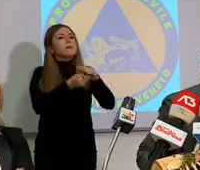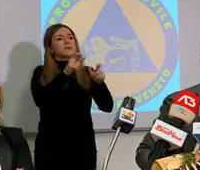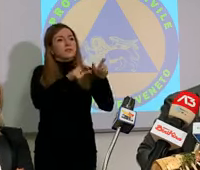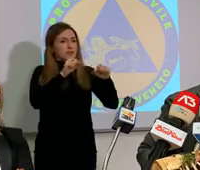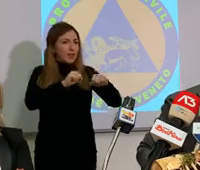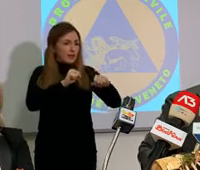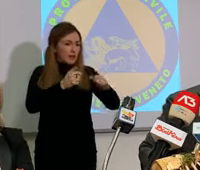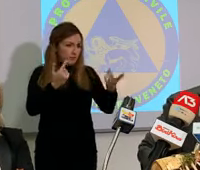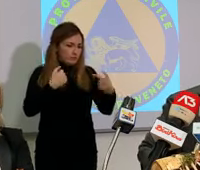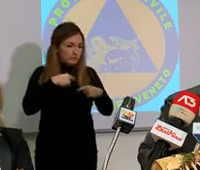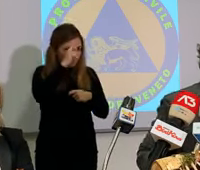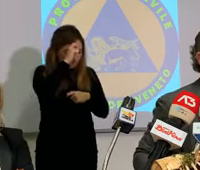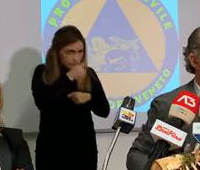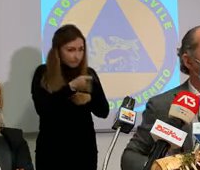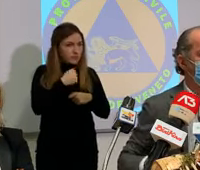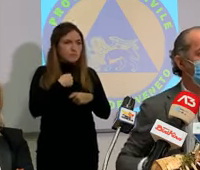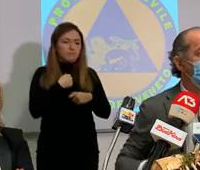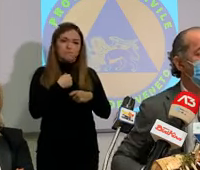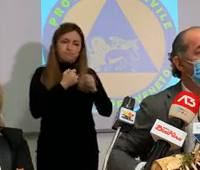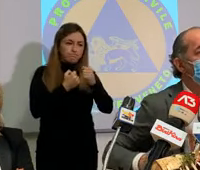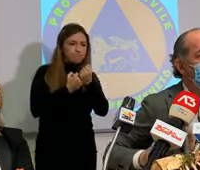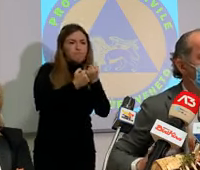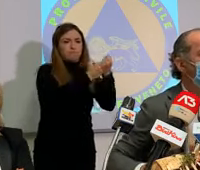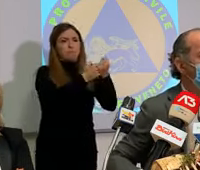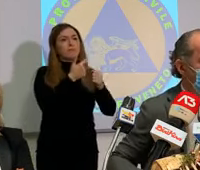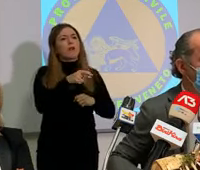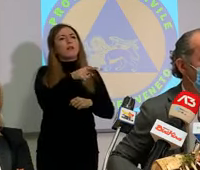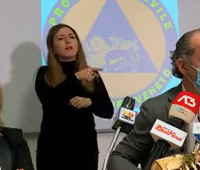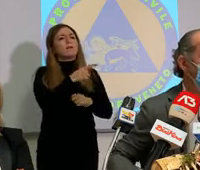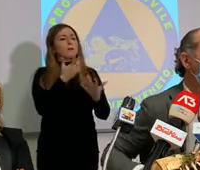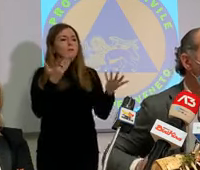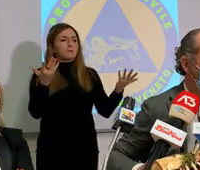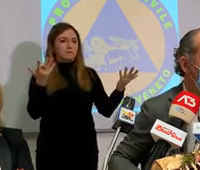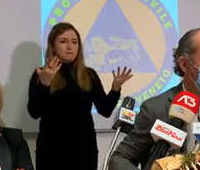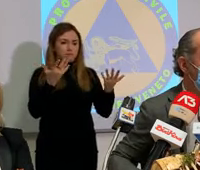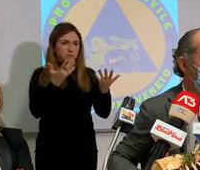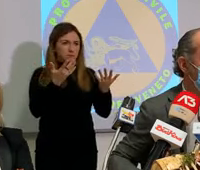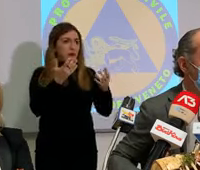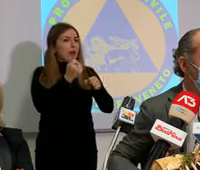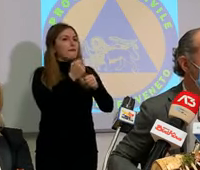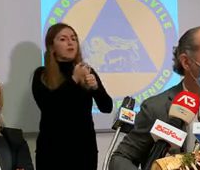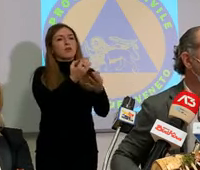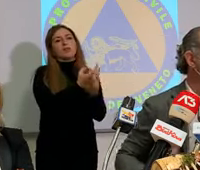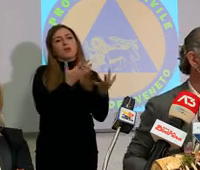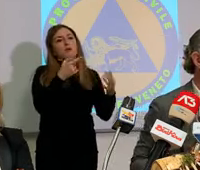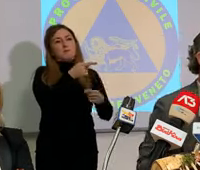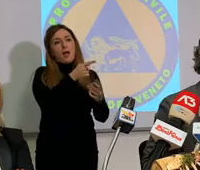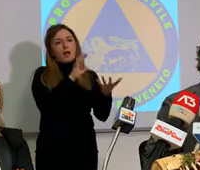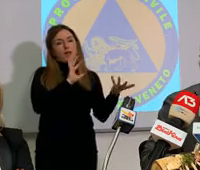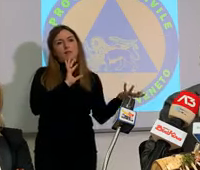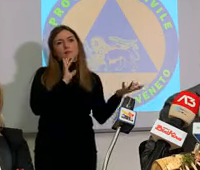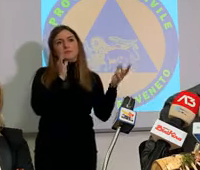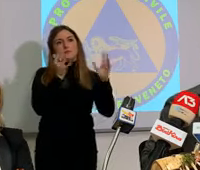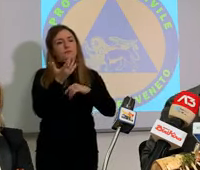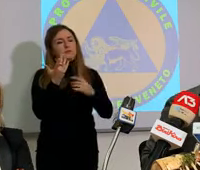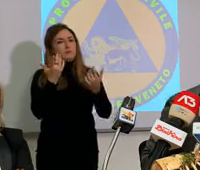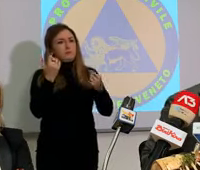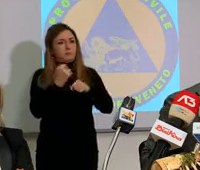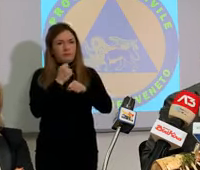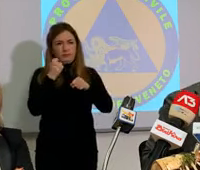e solidarietà perché comunque da un'attività ordinaria gestibile siamo passati a un'attività straordinaria